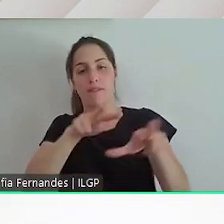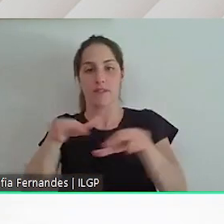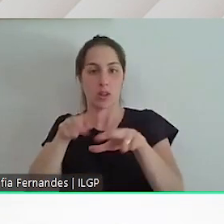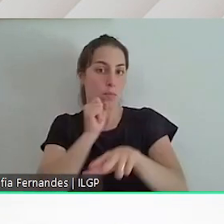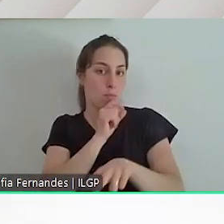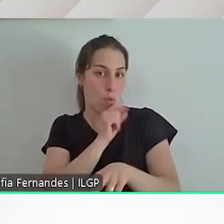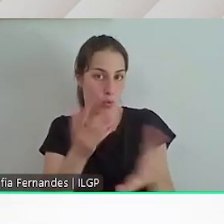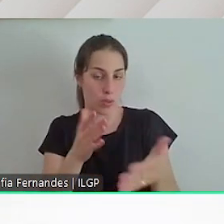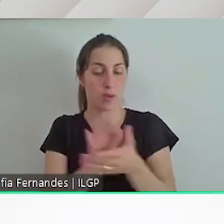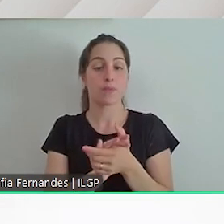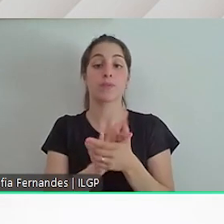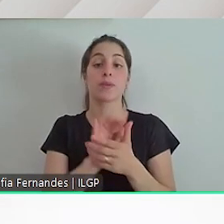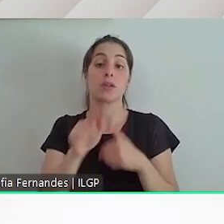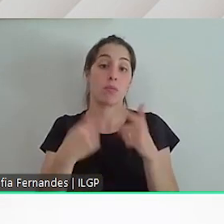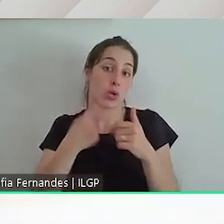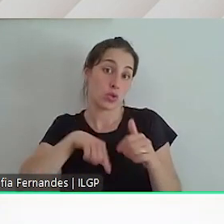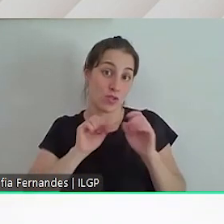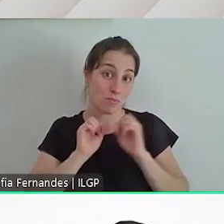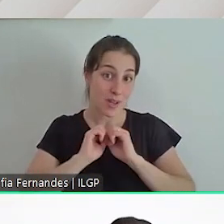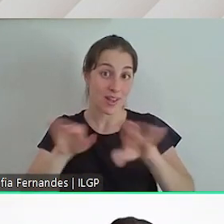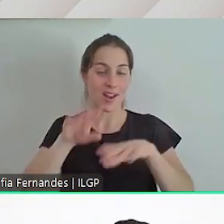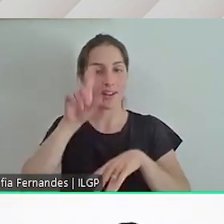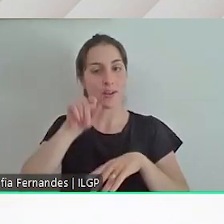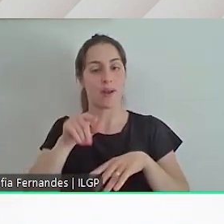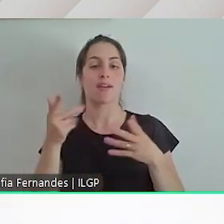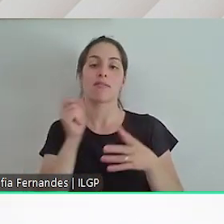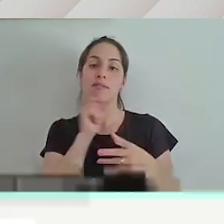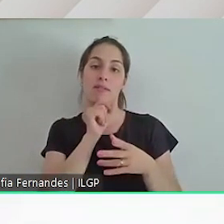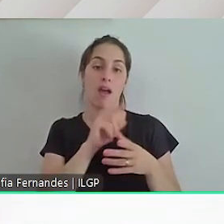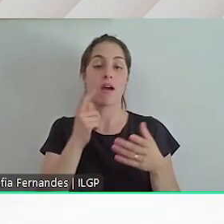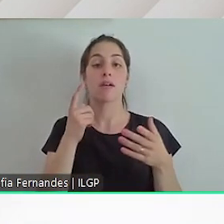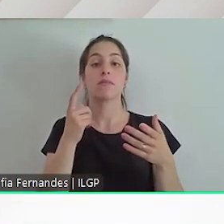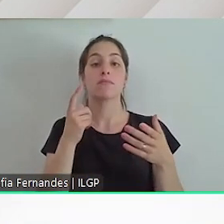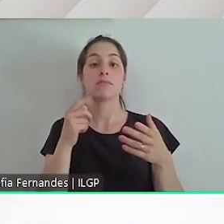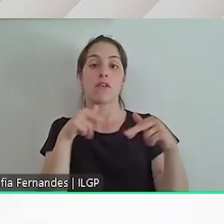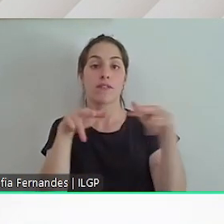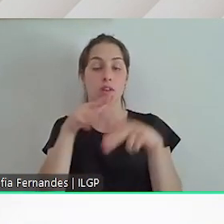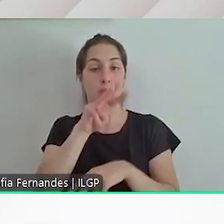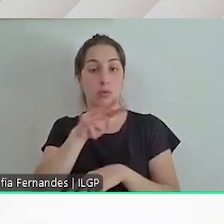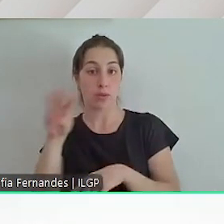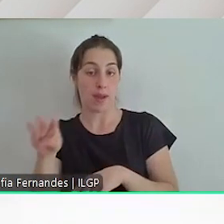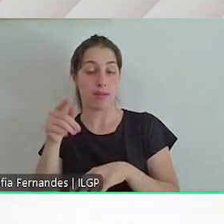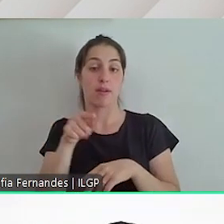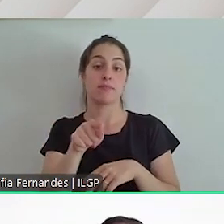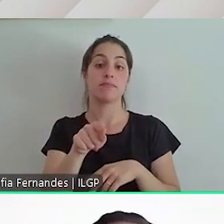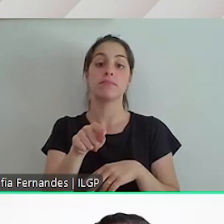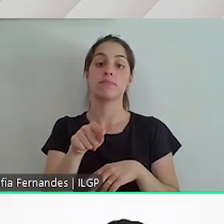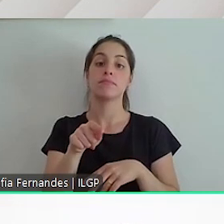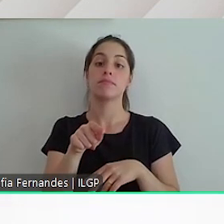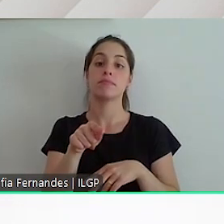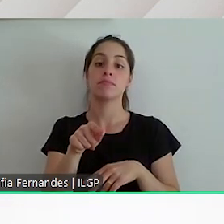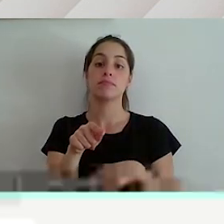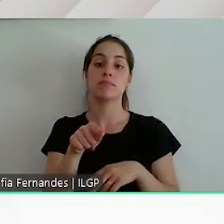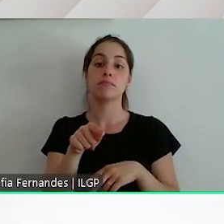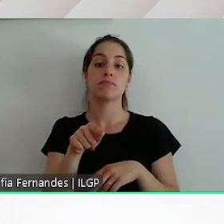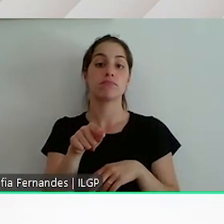divulgarmos e partilharmos conteúdo multimédia que não seja produzido